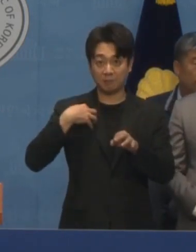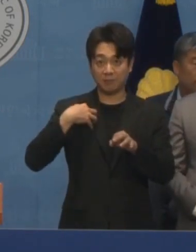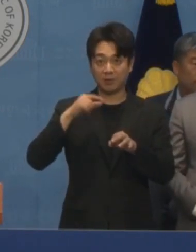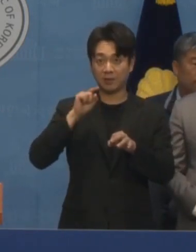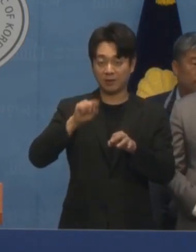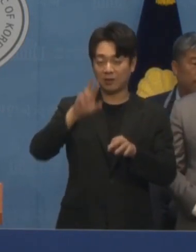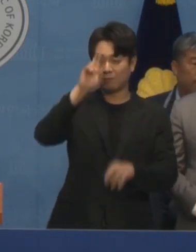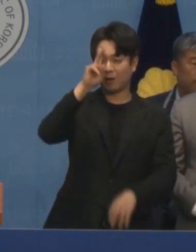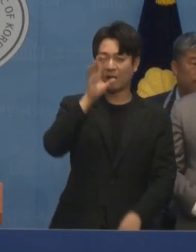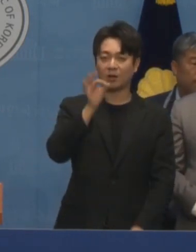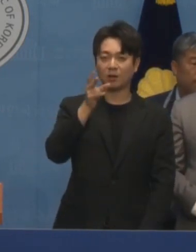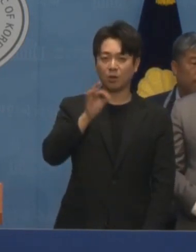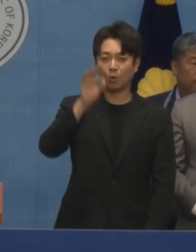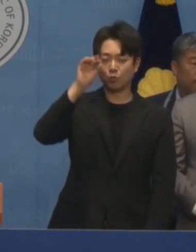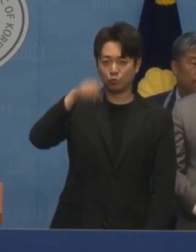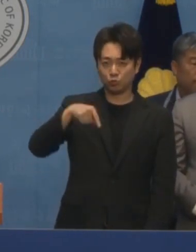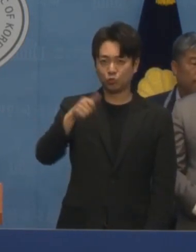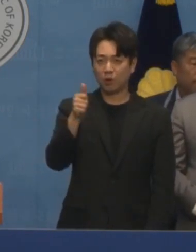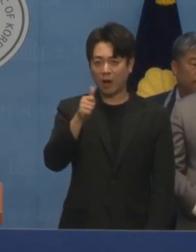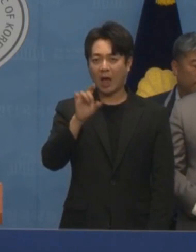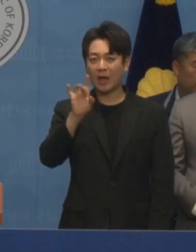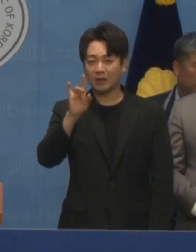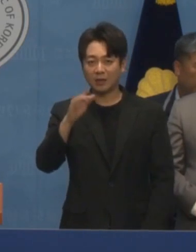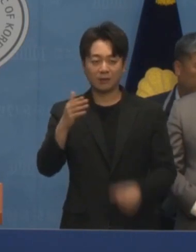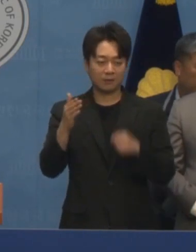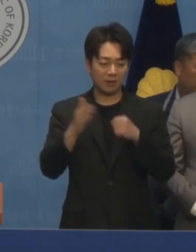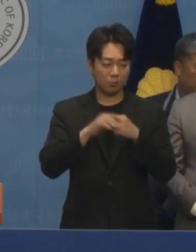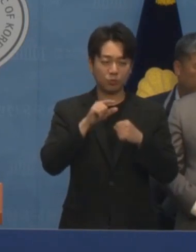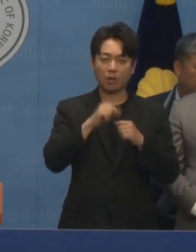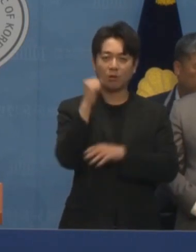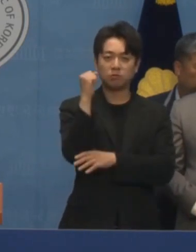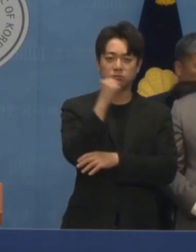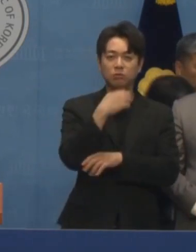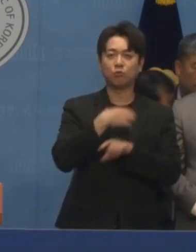처해 있습니다. 임금 체불액이 1천억 원을